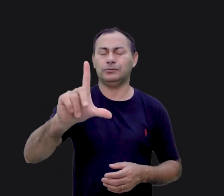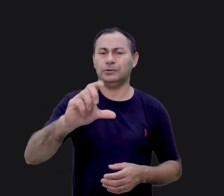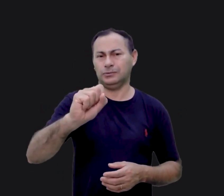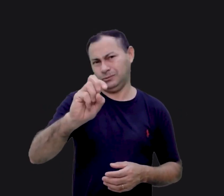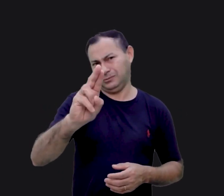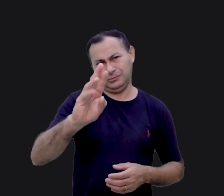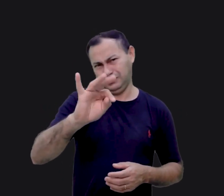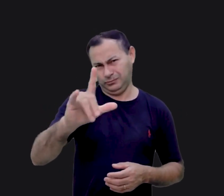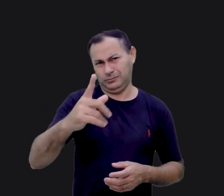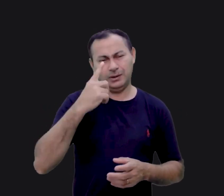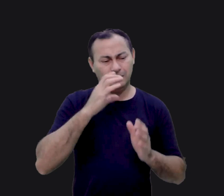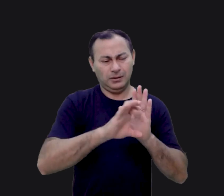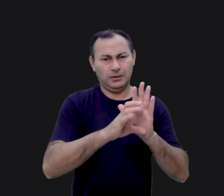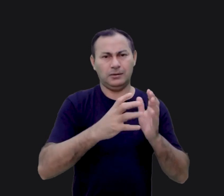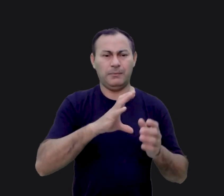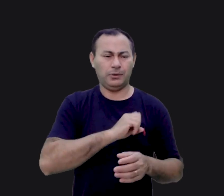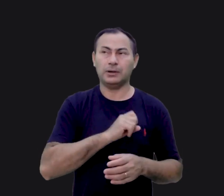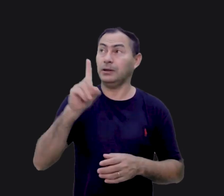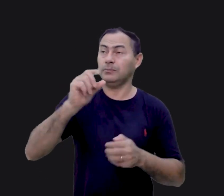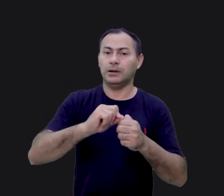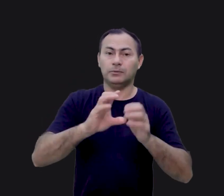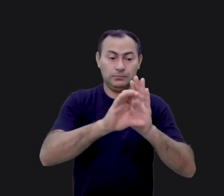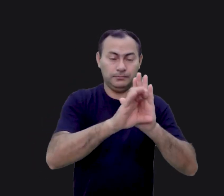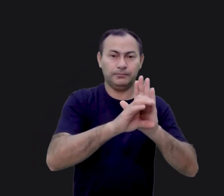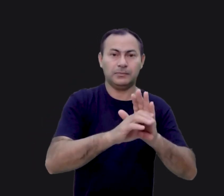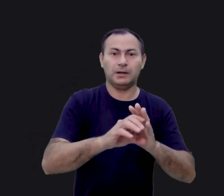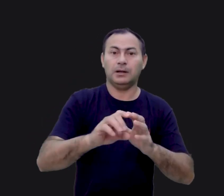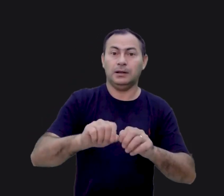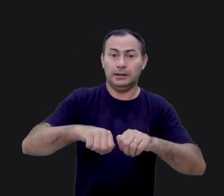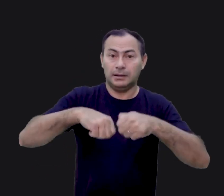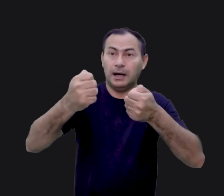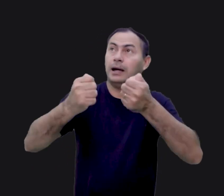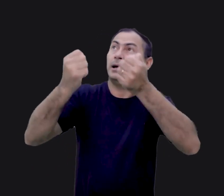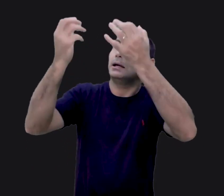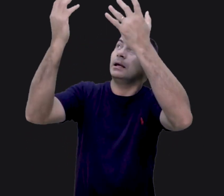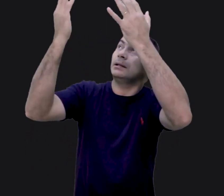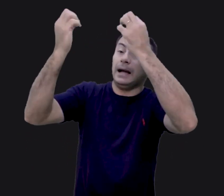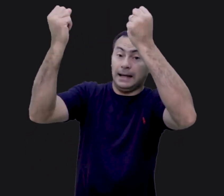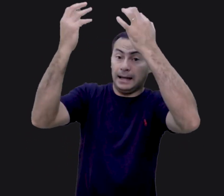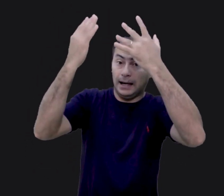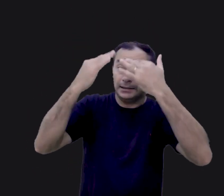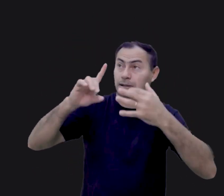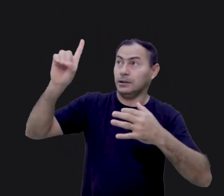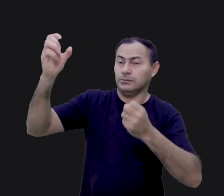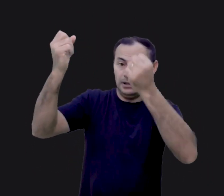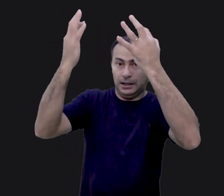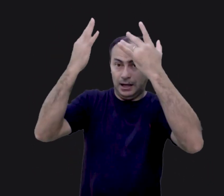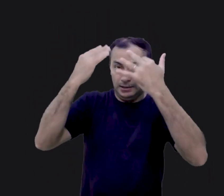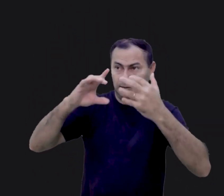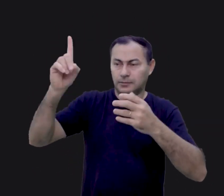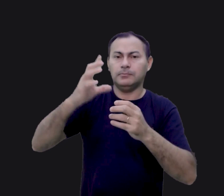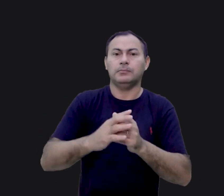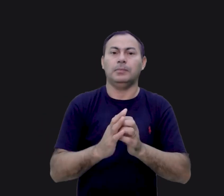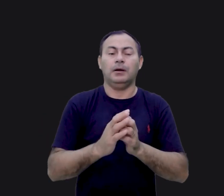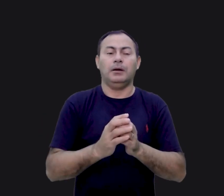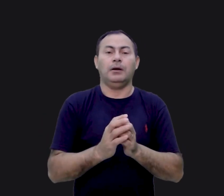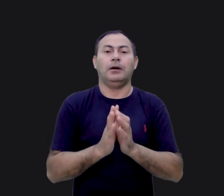nas escrituras há um conceito muito bonito o da Graça de Deus graça de Deus significa um favor